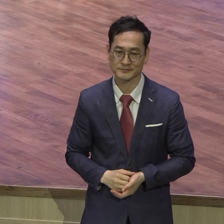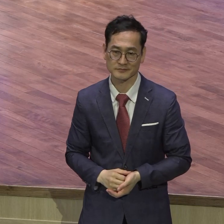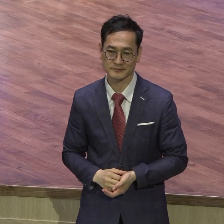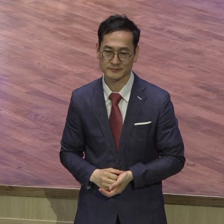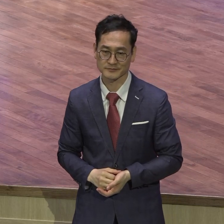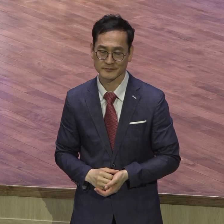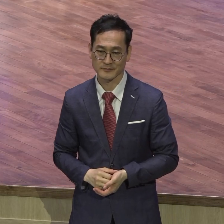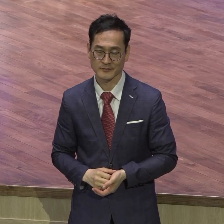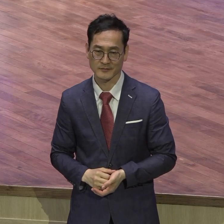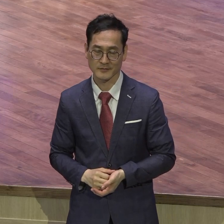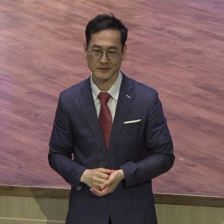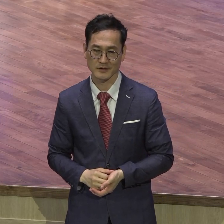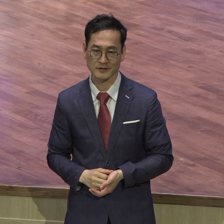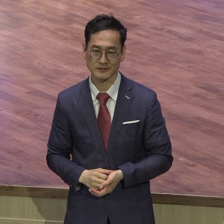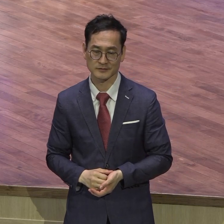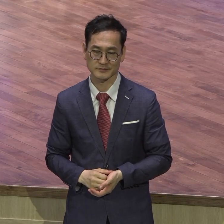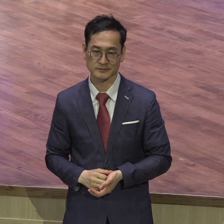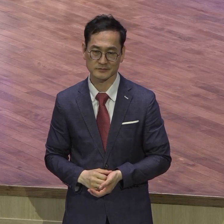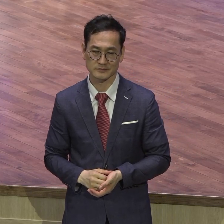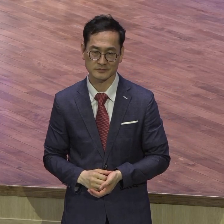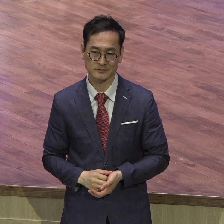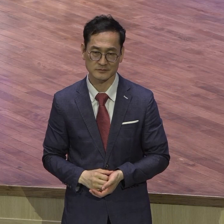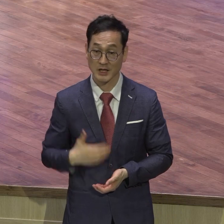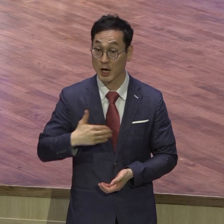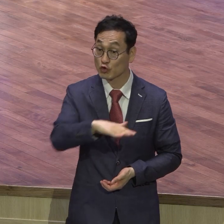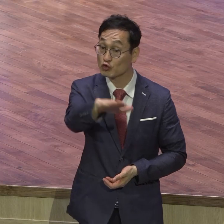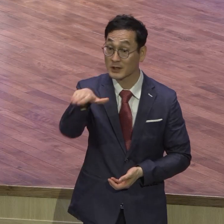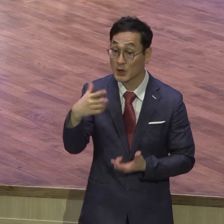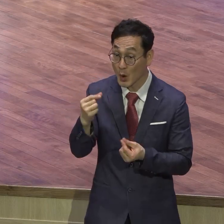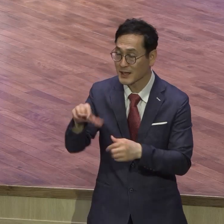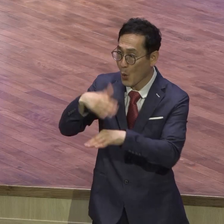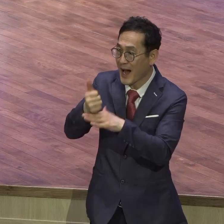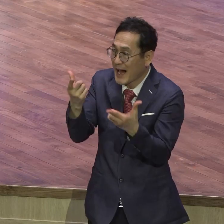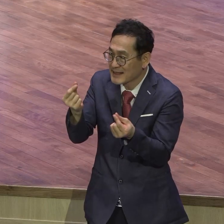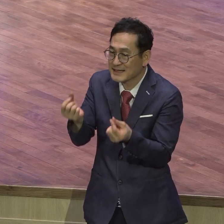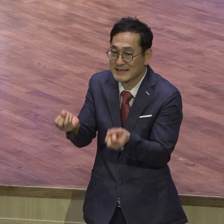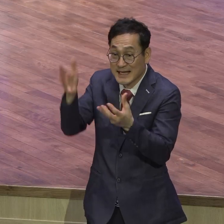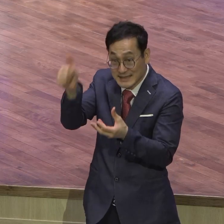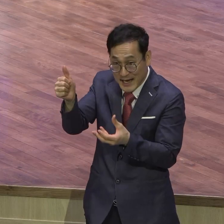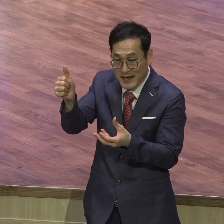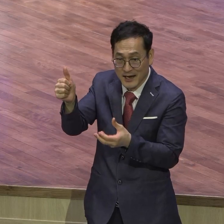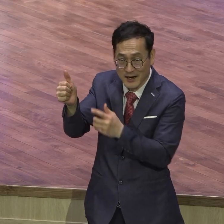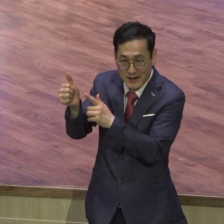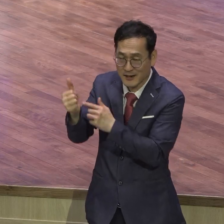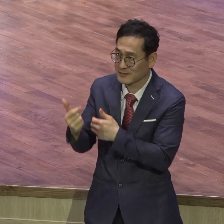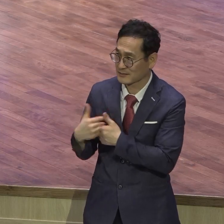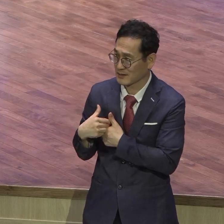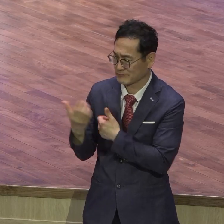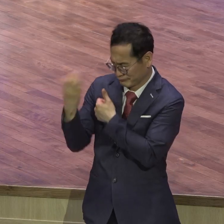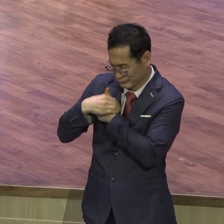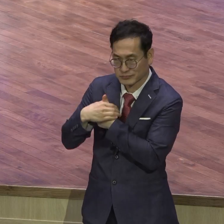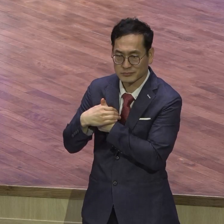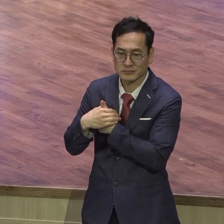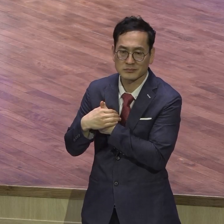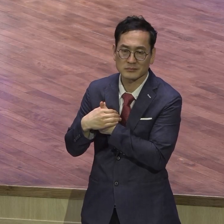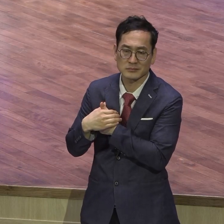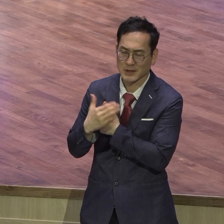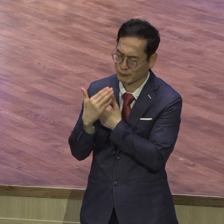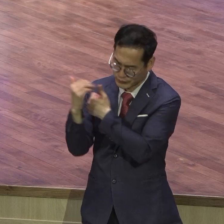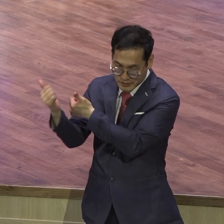영적 이스라엘을 부르셨습니다 우리를 왕같은 제사장으로 부르셨습니다 맞습니까 나는 왕같은 제사장이다